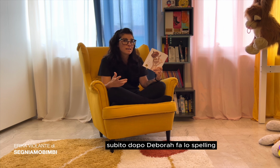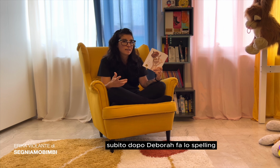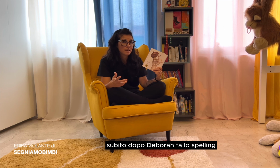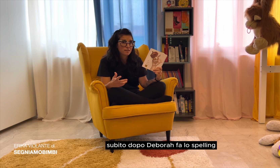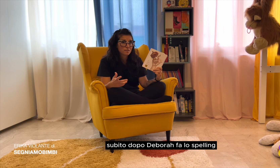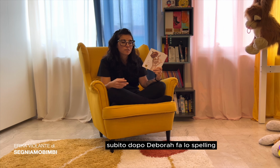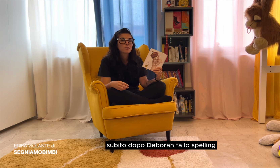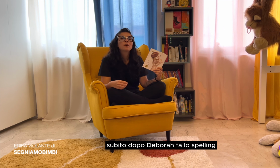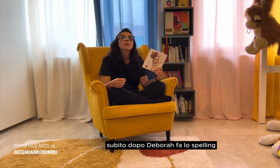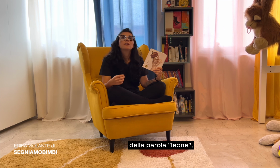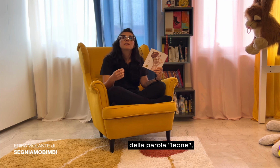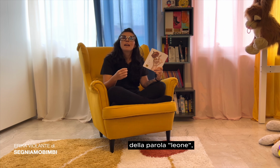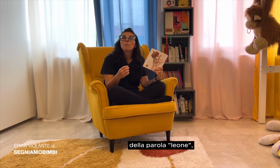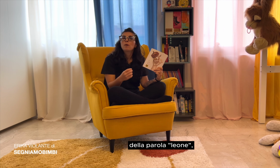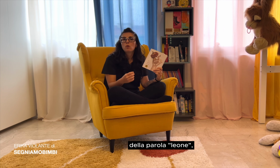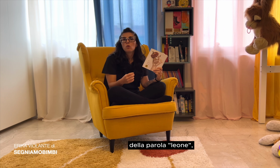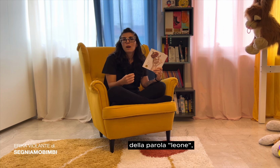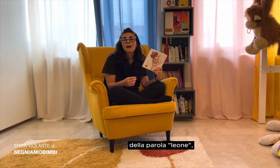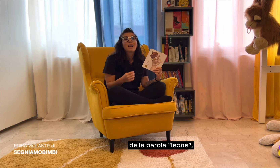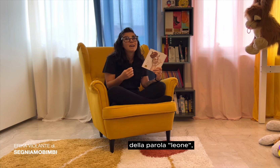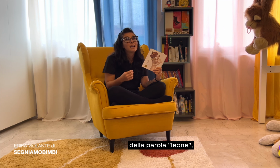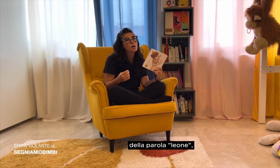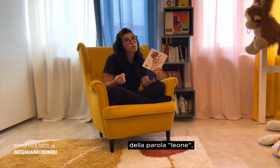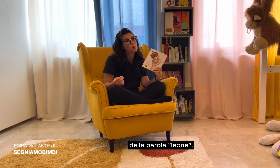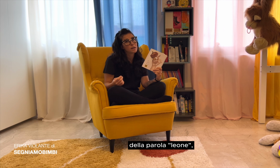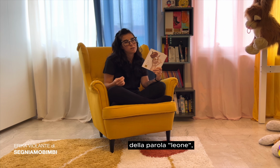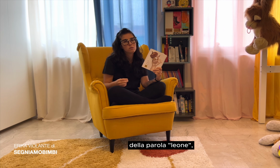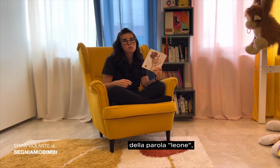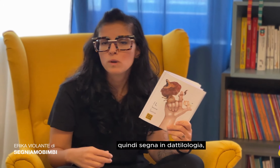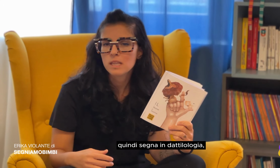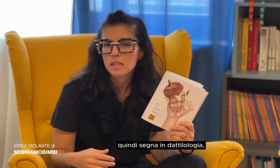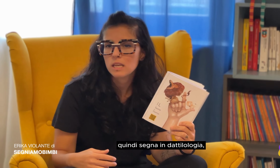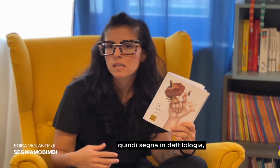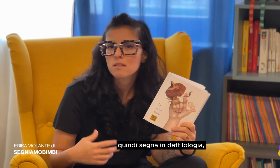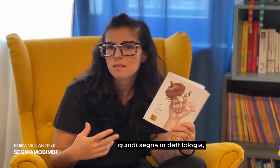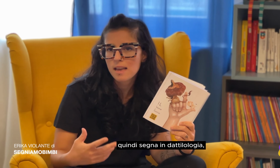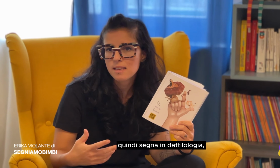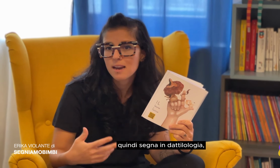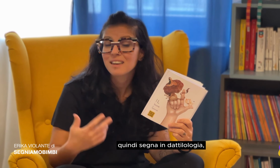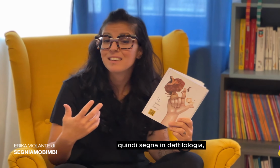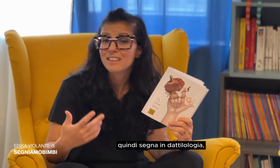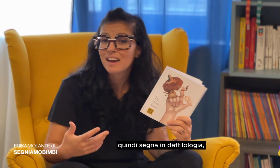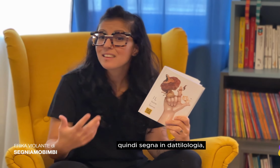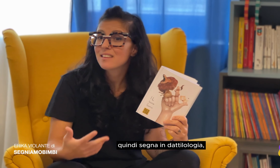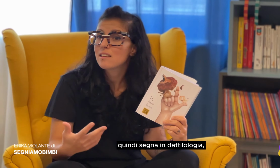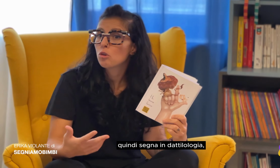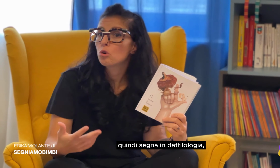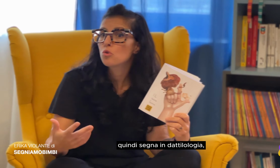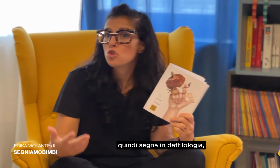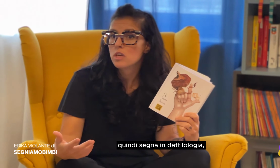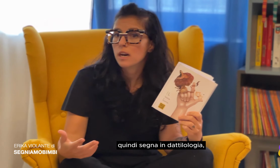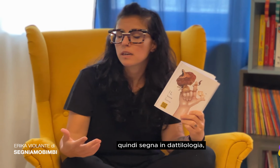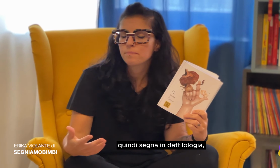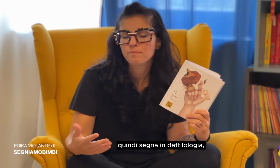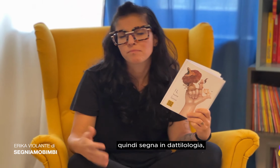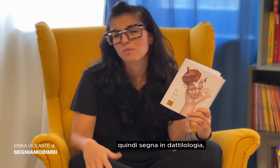spelling della parola leone, quindi segna in dattilologia.